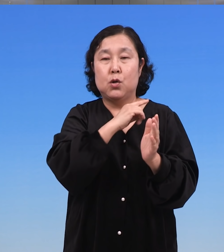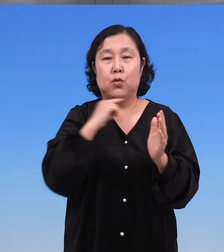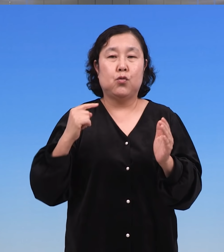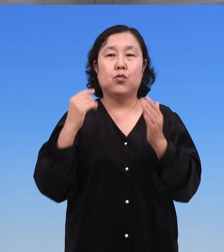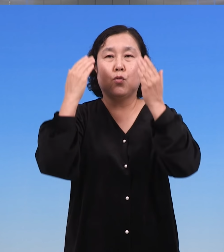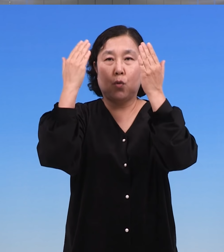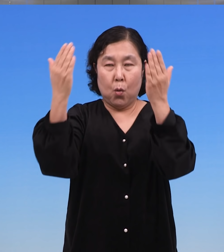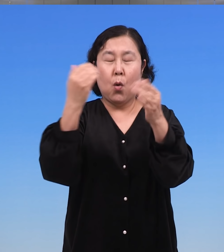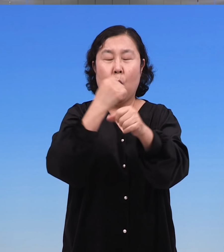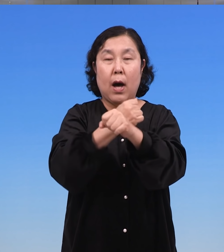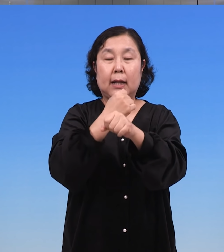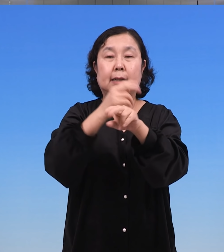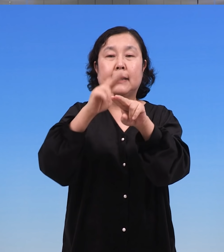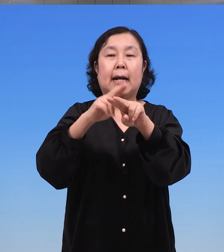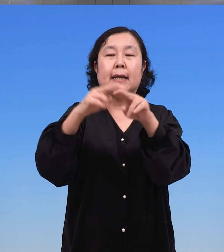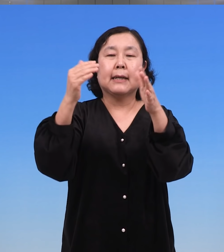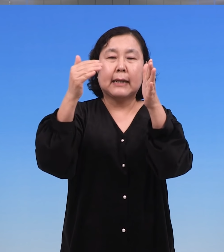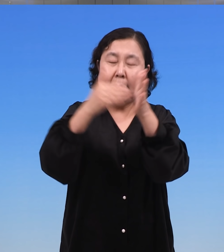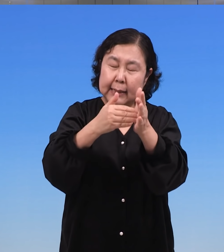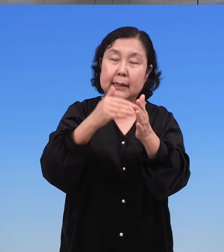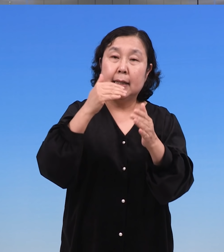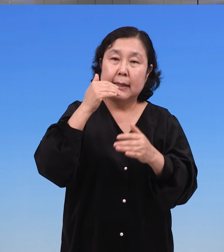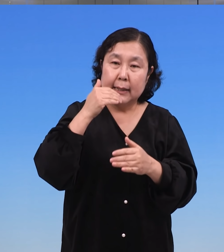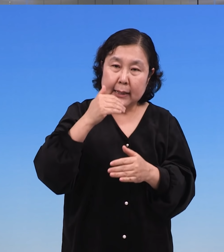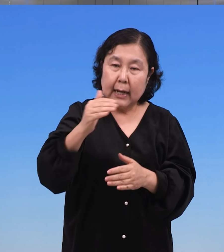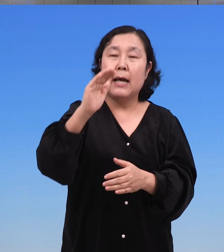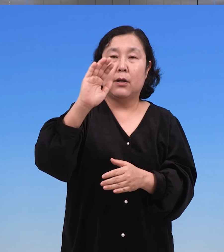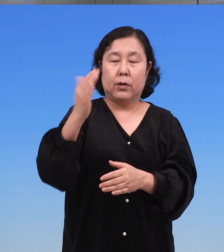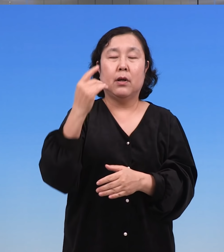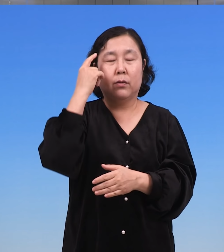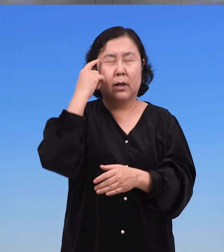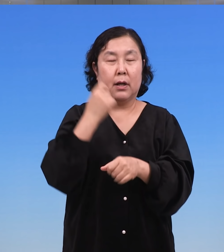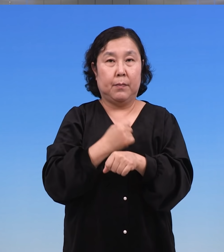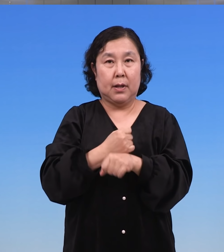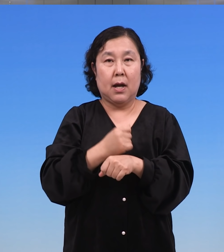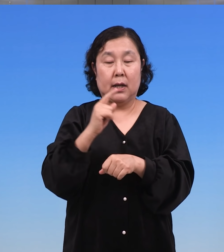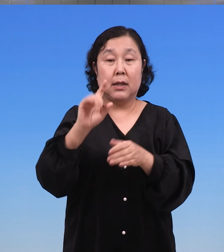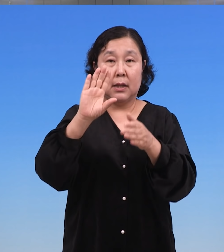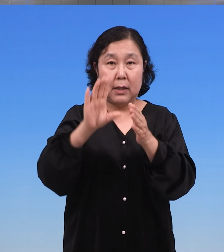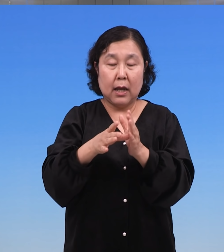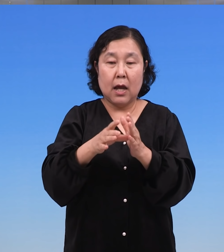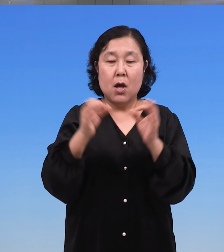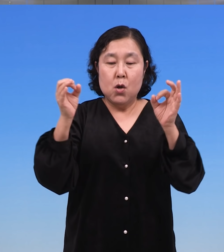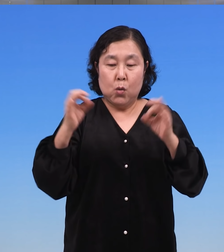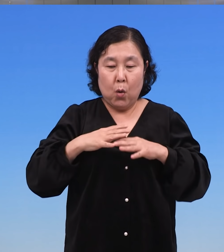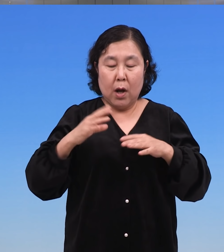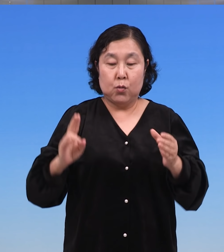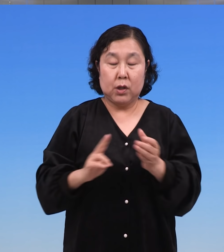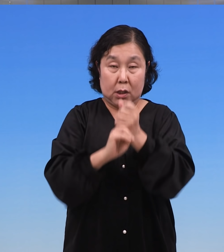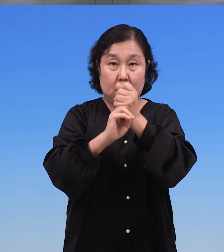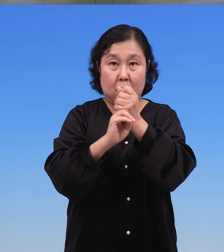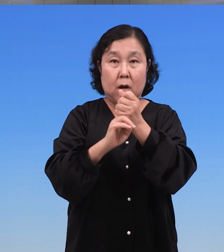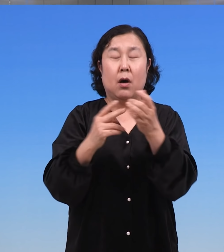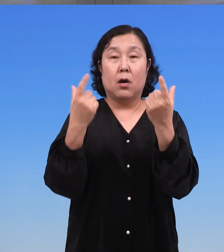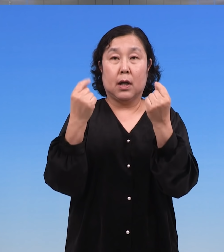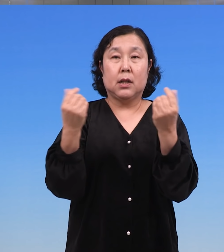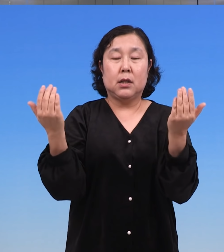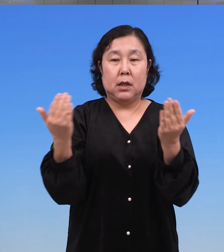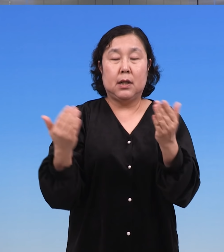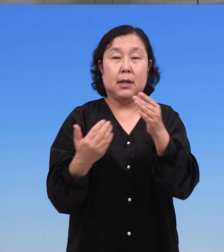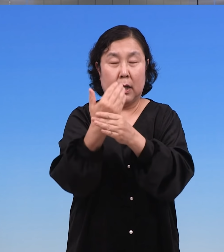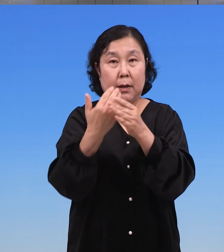그 자리까지. 근데 여러분, 여기에 너무나 놀라운 기적 같은 일이 일어나는 겁니다. 그렇게